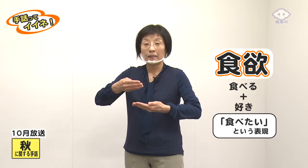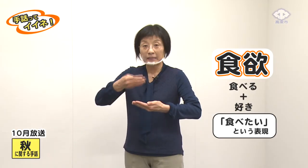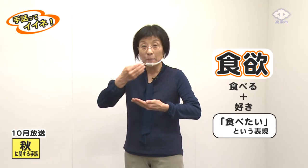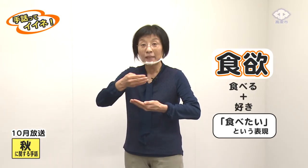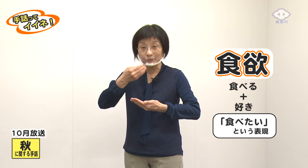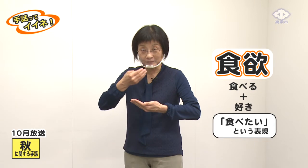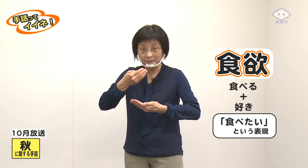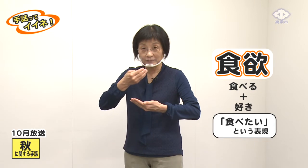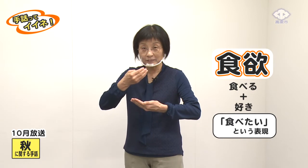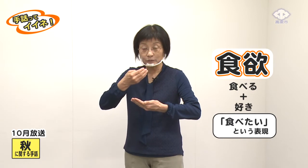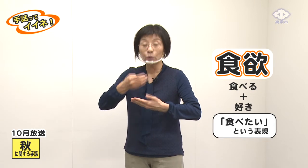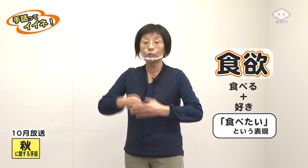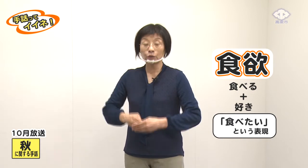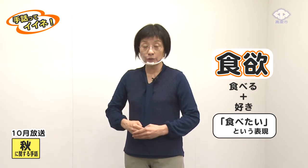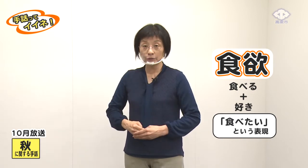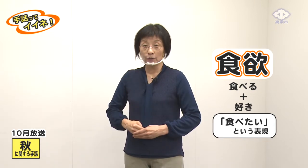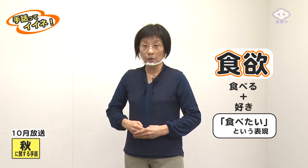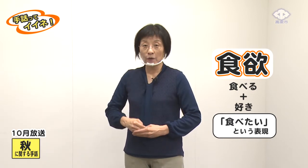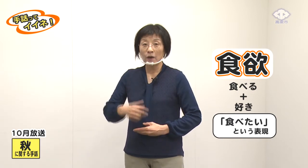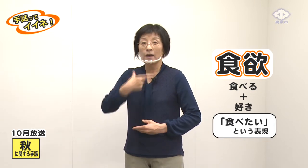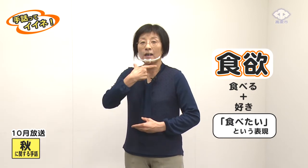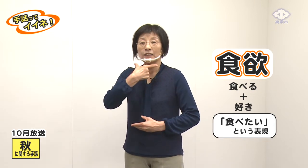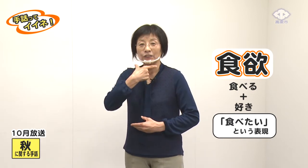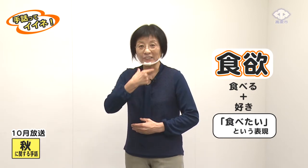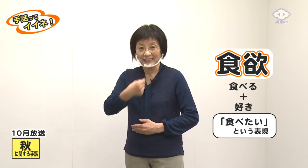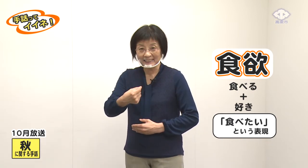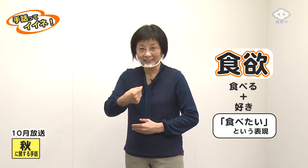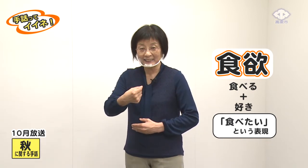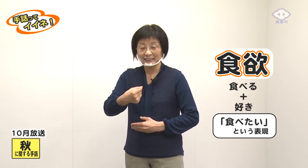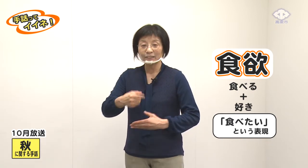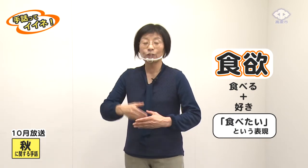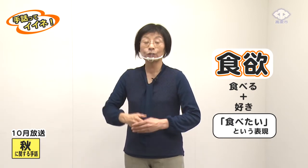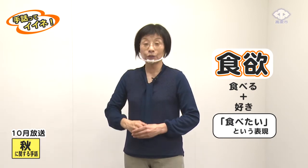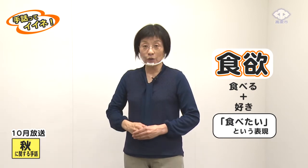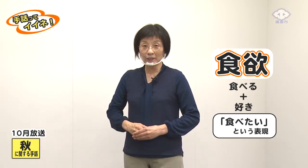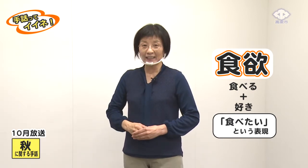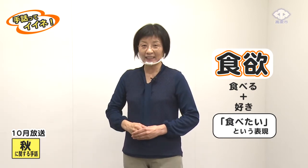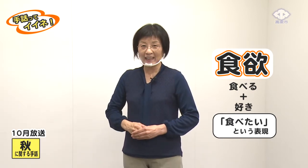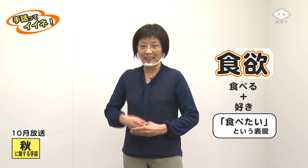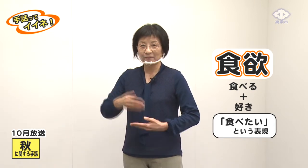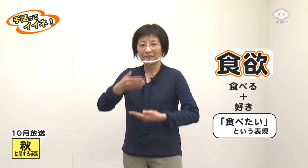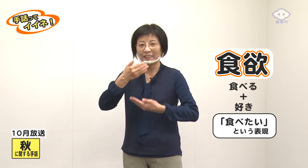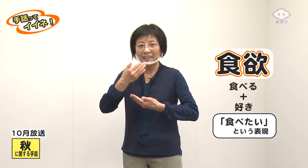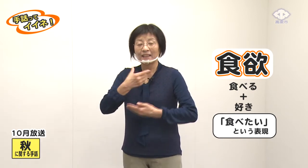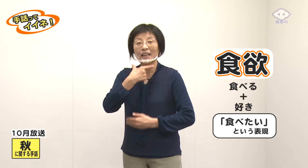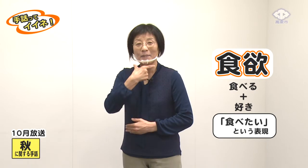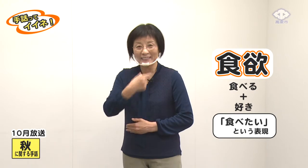食べるという様子と、好きという表現で、食べた